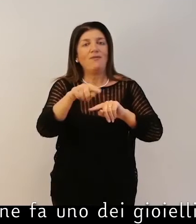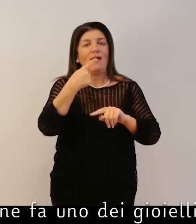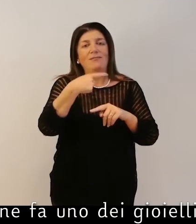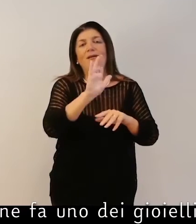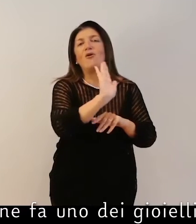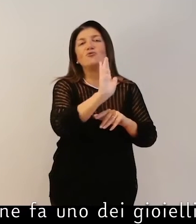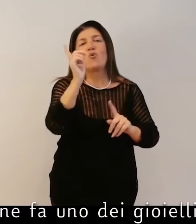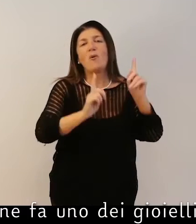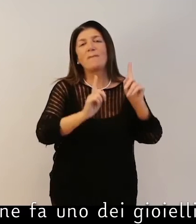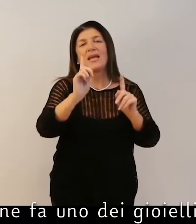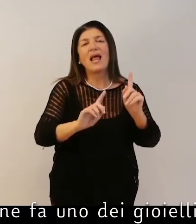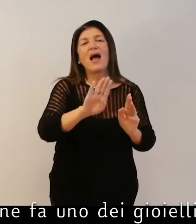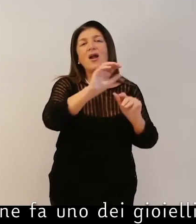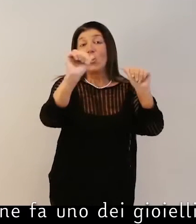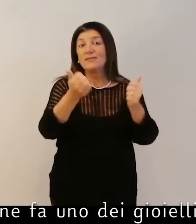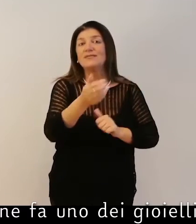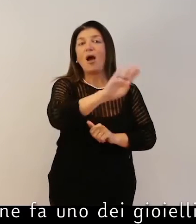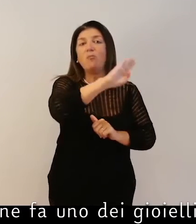barocco lombardo a Milano.